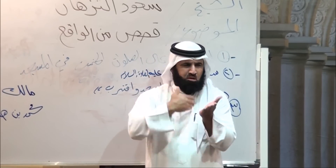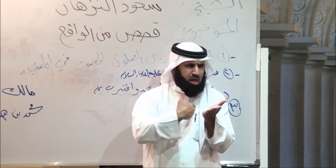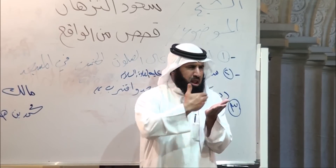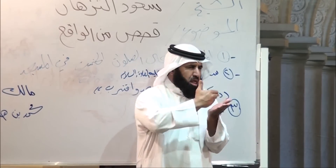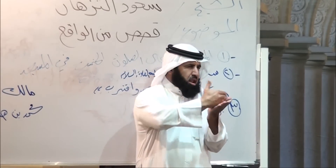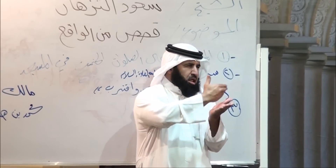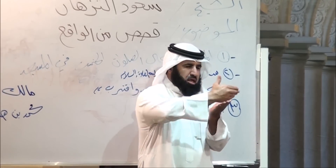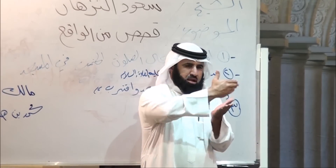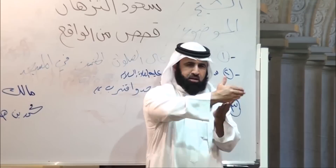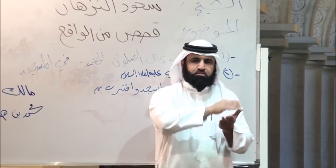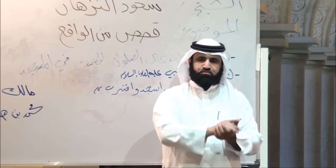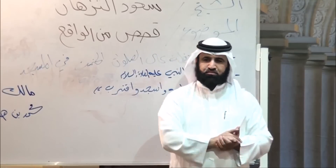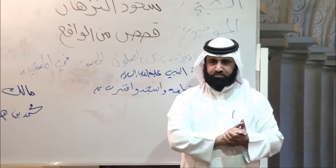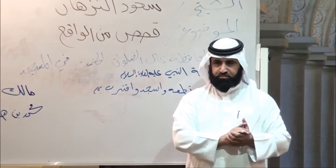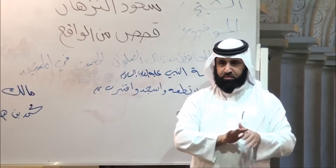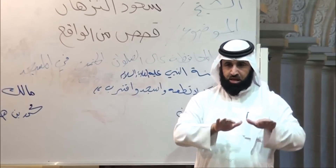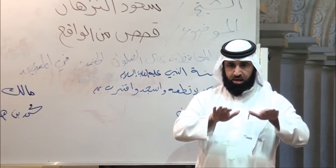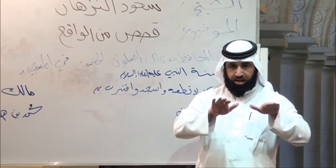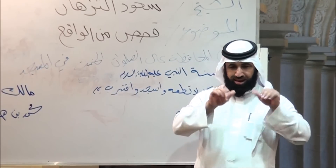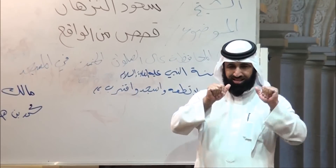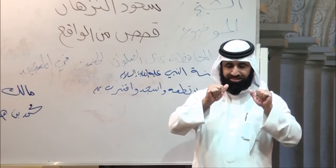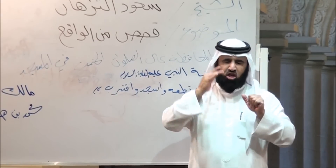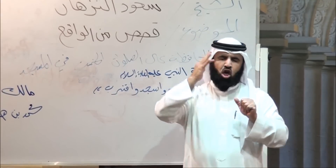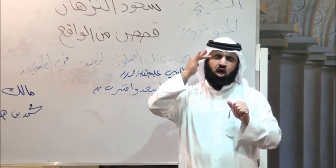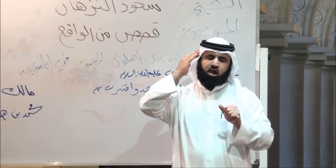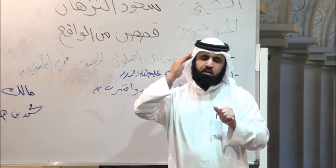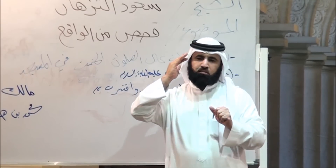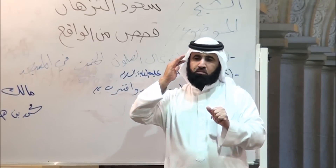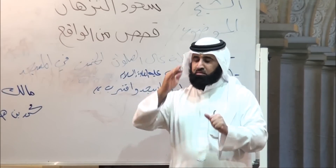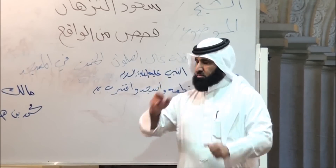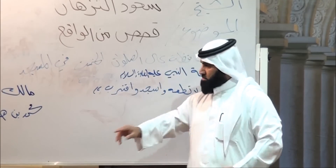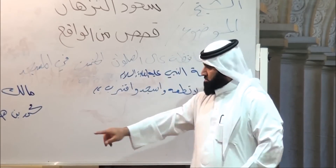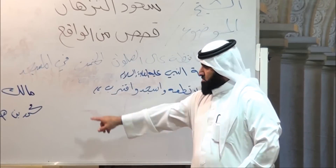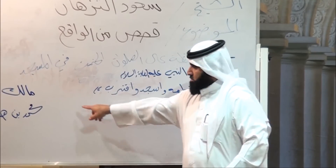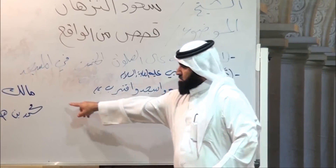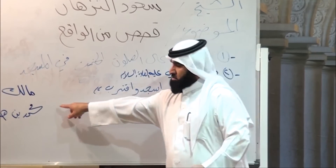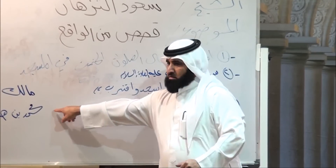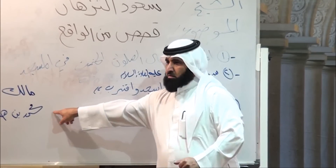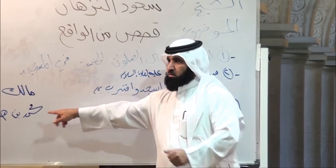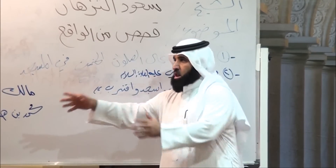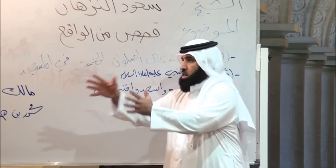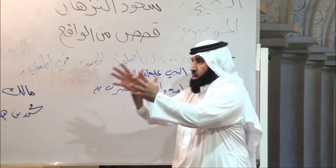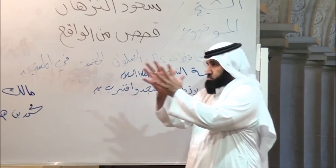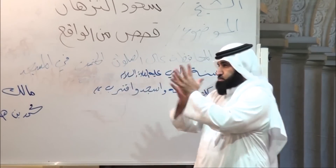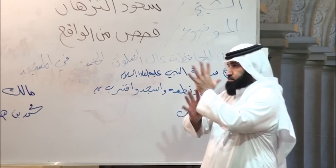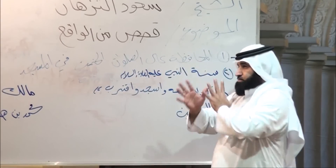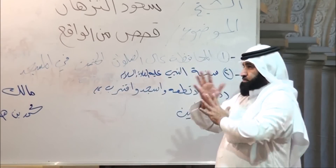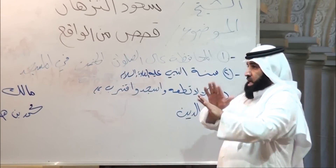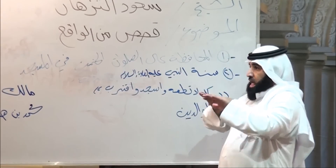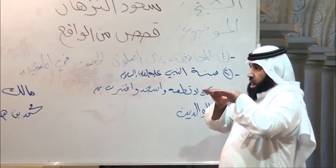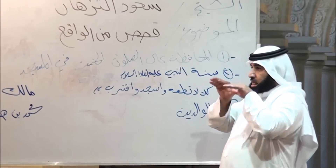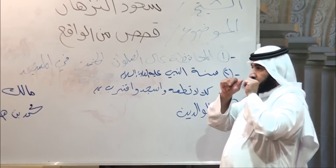فلما أخبره بالرؤيا وسمعها محمد بن هارون البلخي بكى